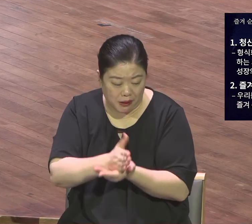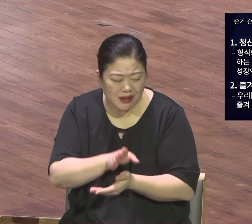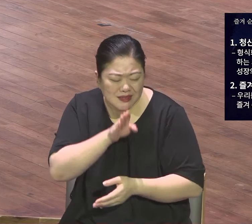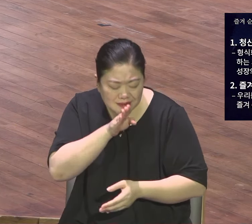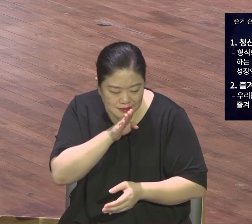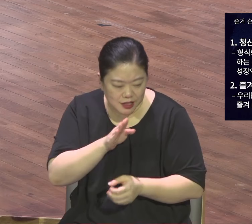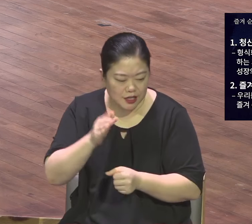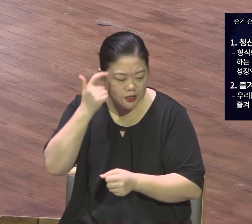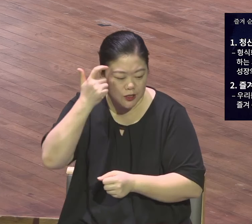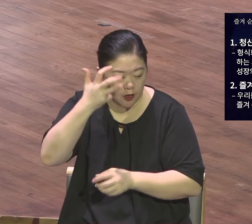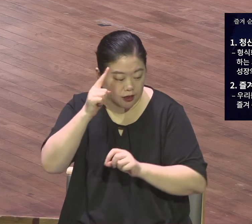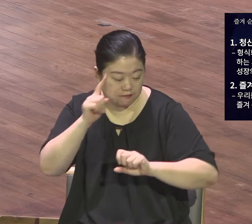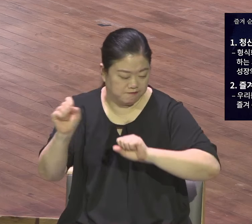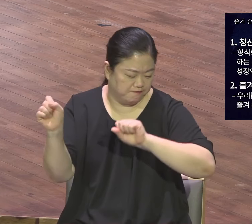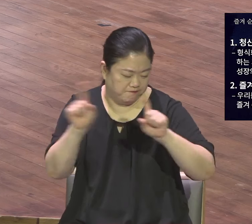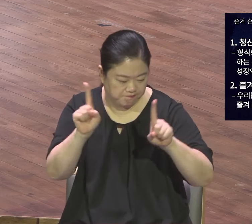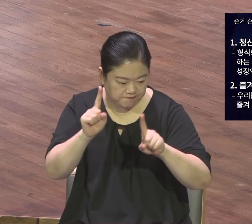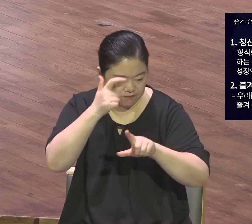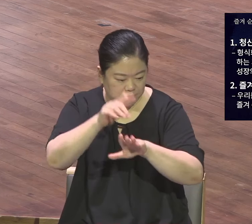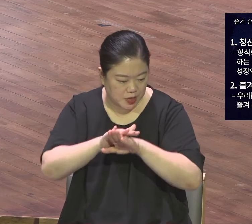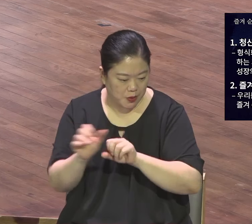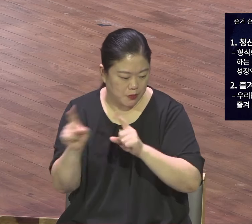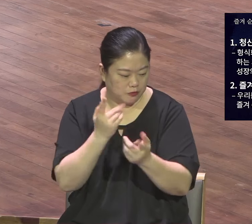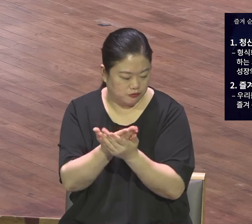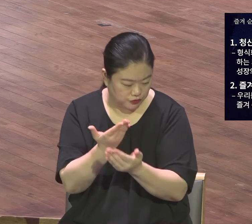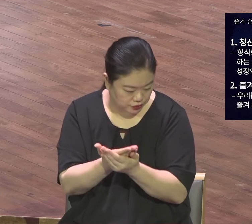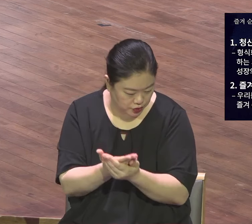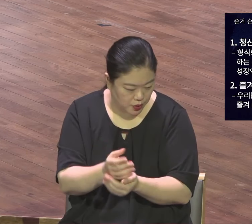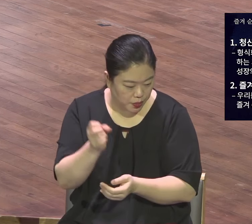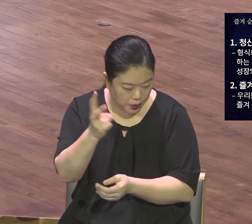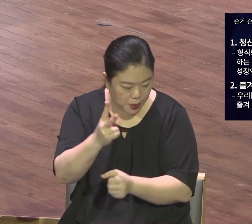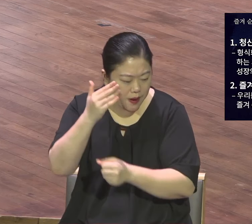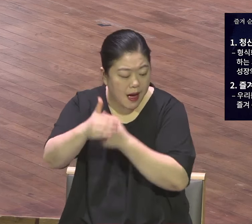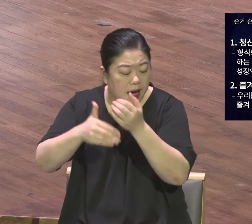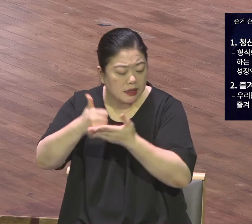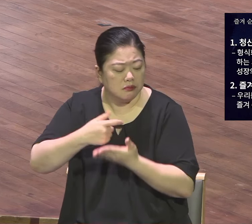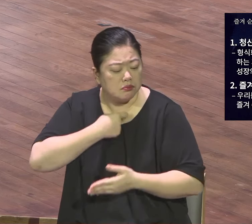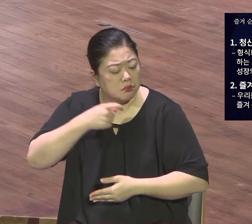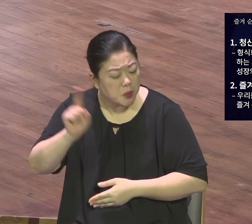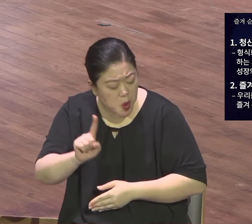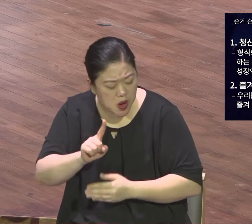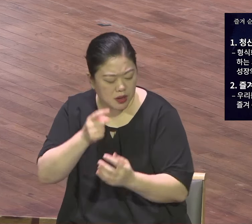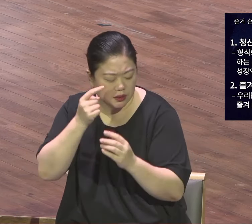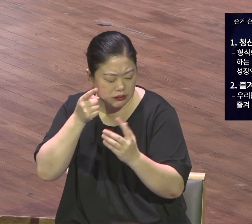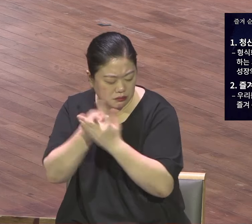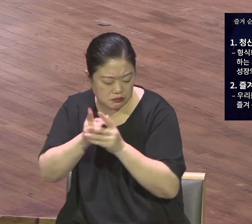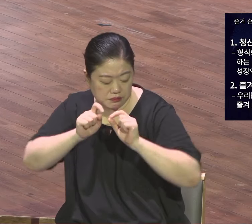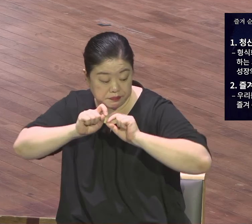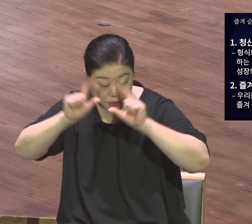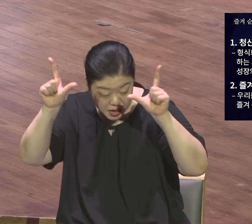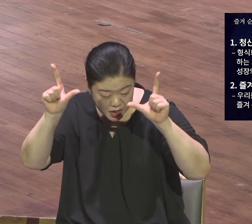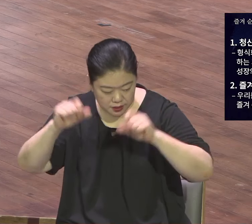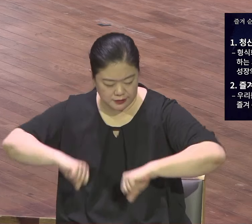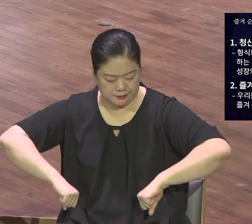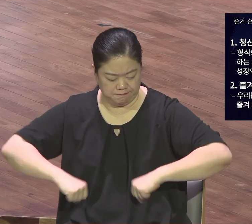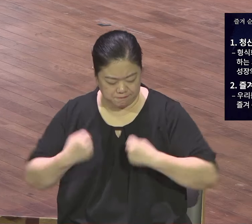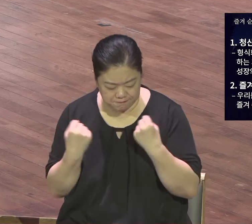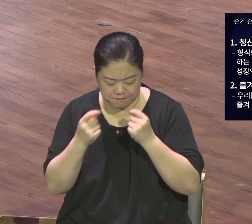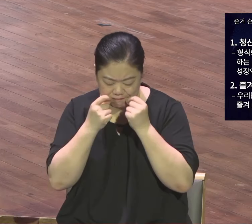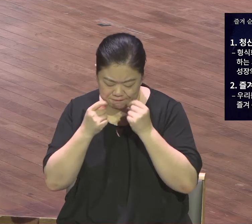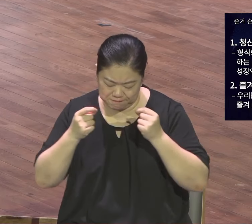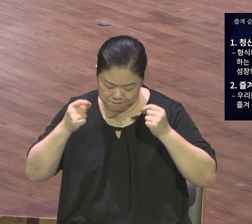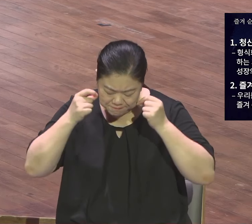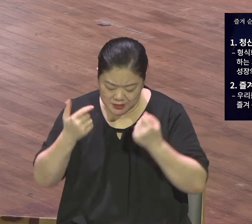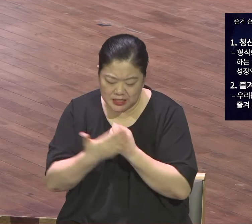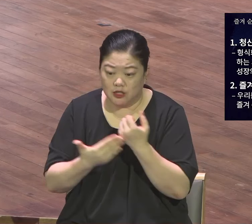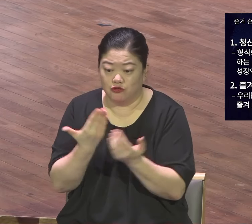통하여 하나님의 말씀에 즐겨 순종하는 하나님의 사람들이 되게 도와주옵소서. 주님께서 오라고